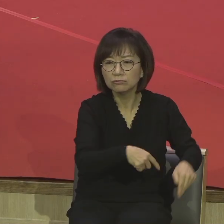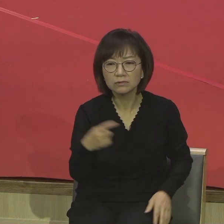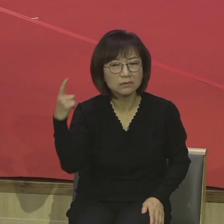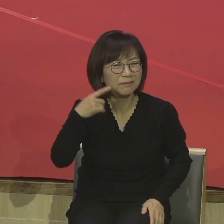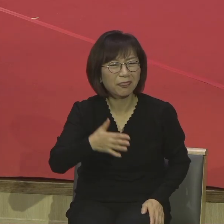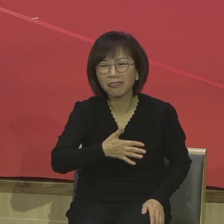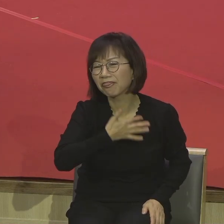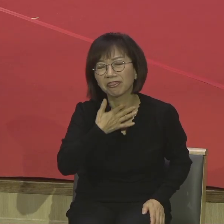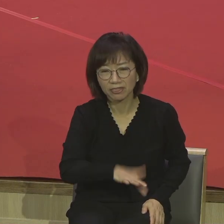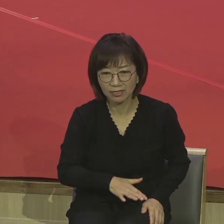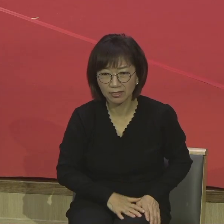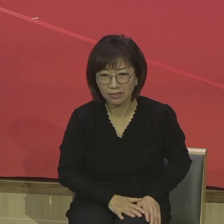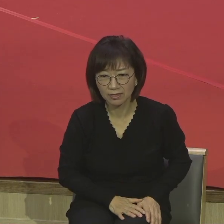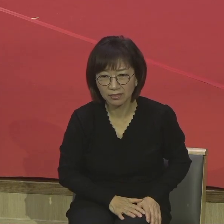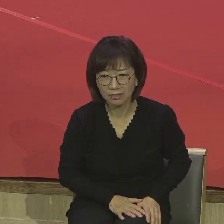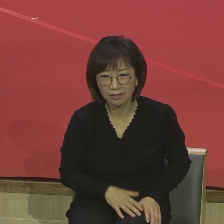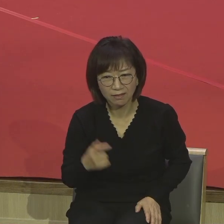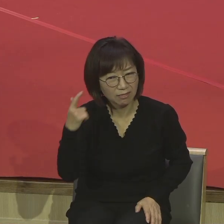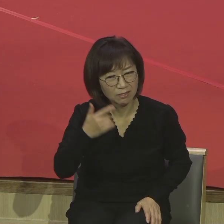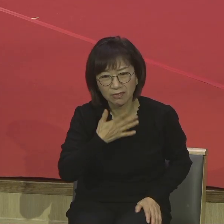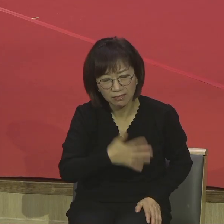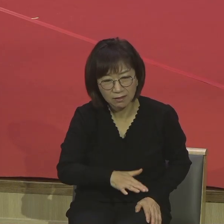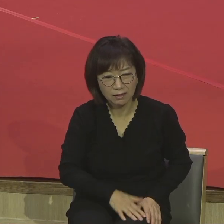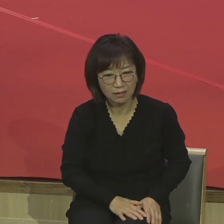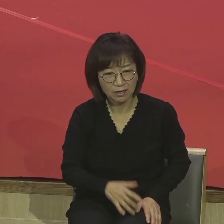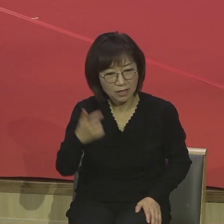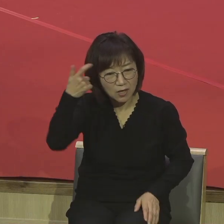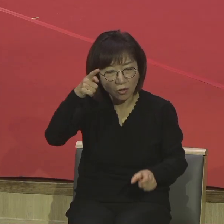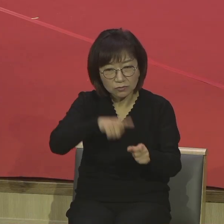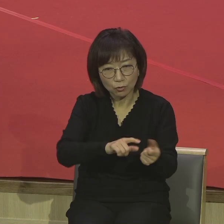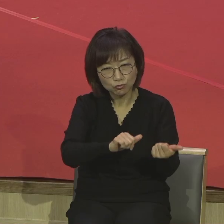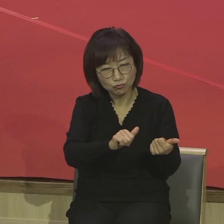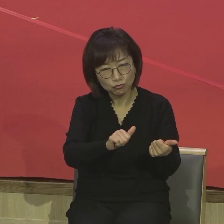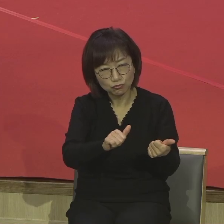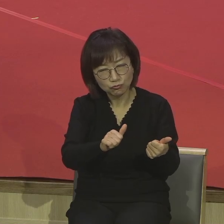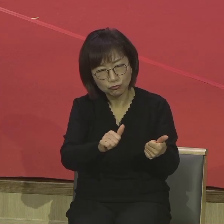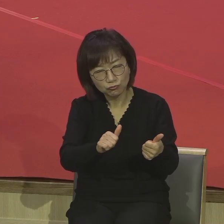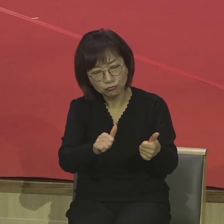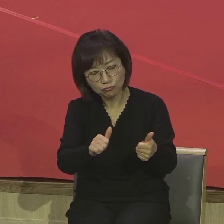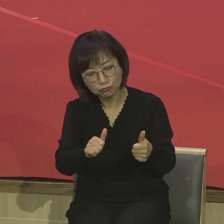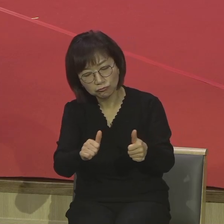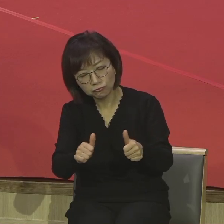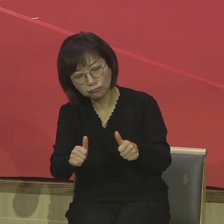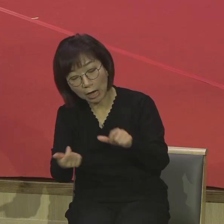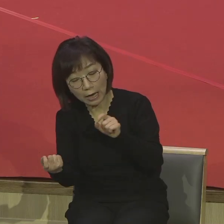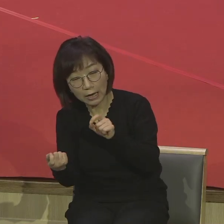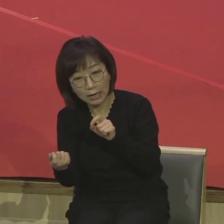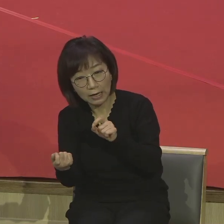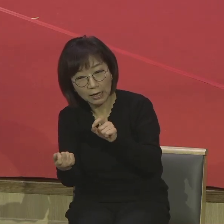영적 죽음의 위기에 처해 있는 사람들,